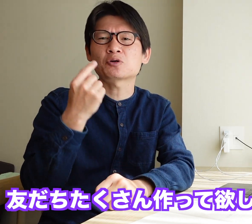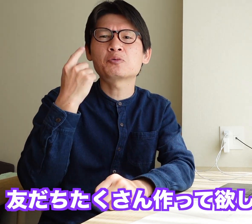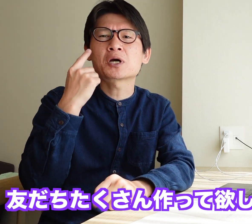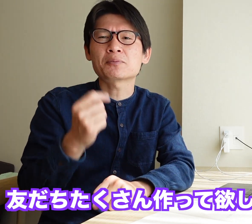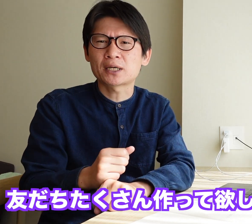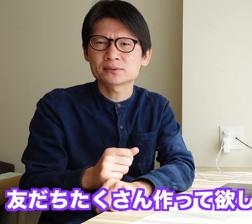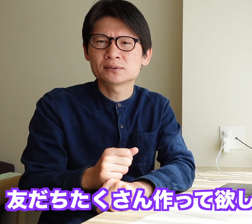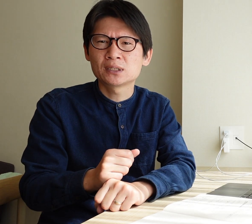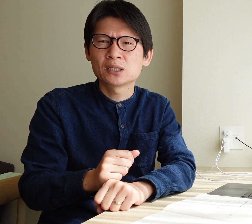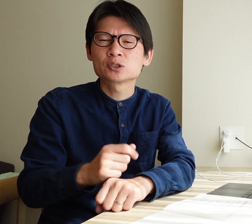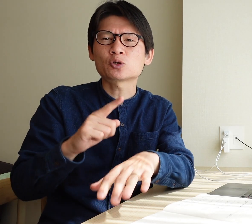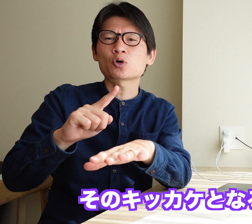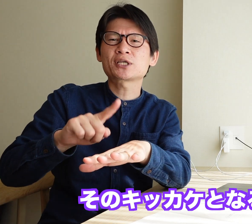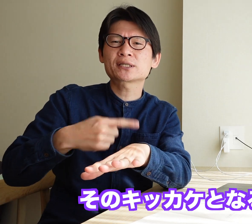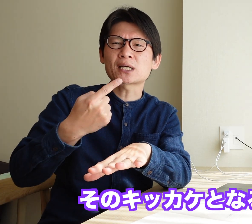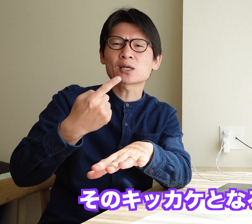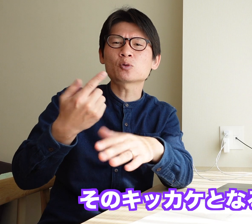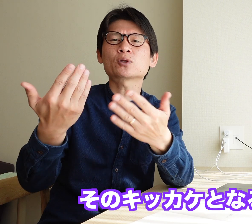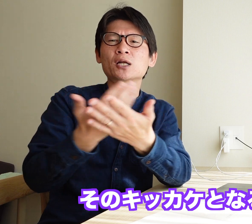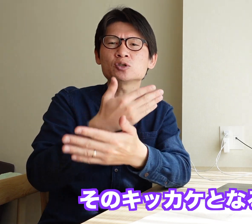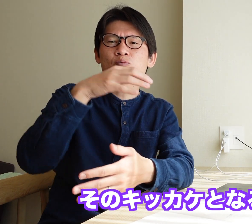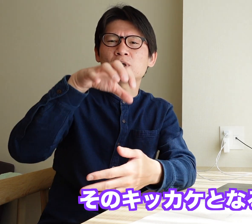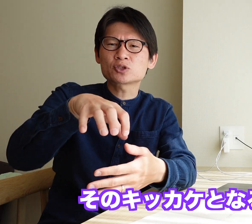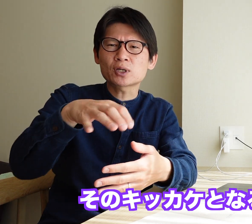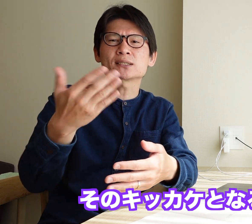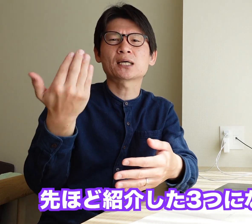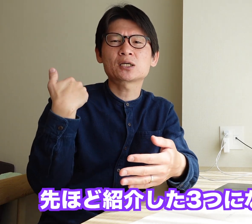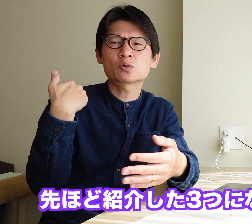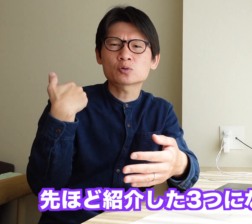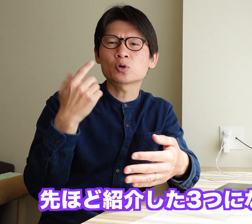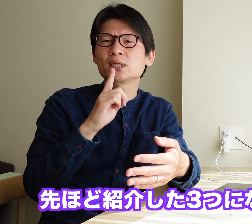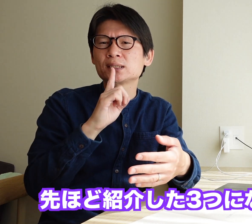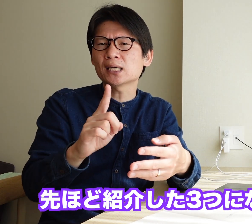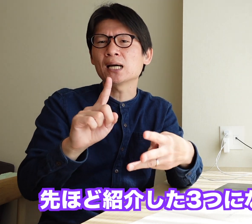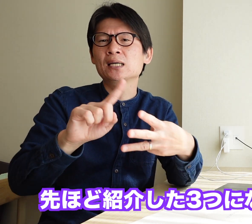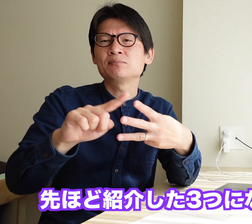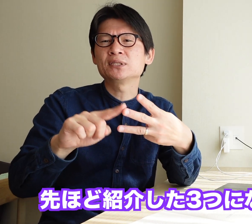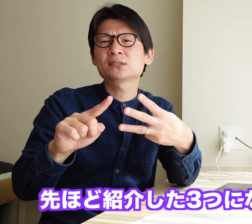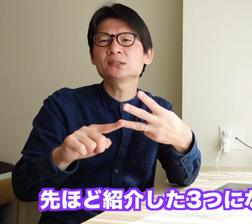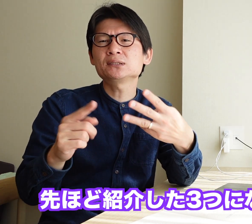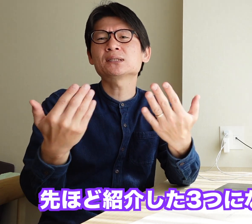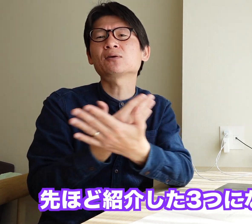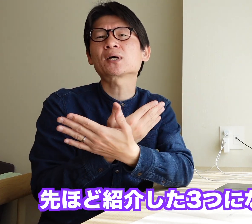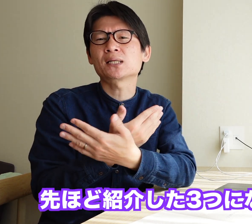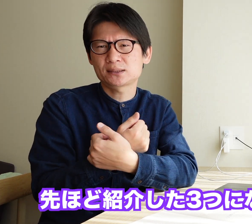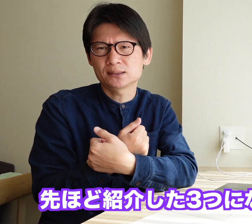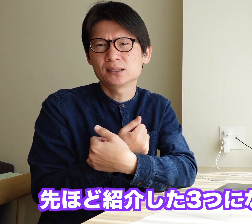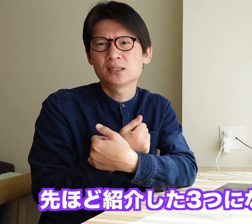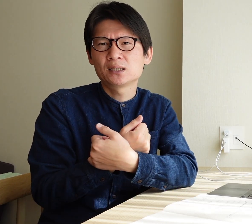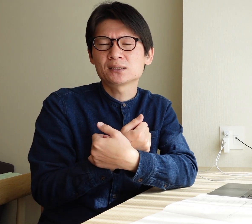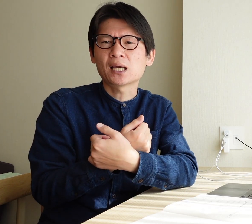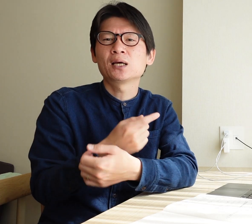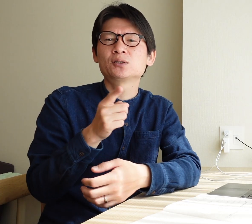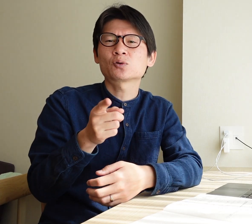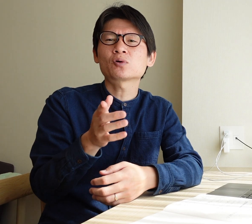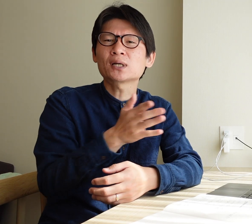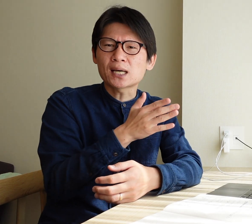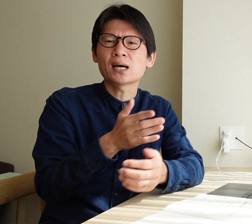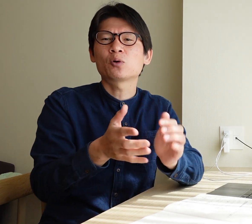思います。そのきっかけとなる場所が先ほどの言った3つになるわけです。で、そこからお友